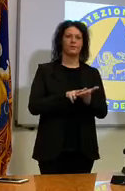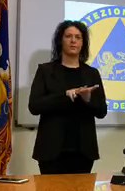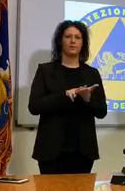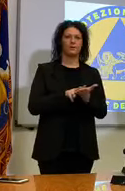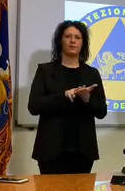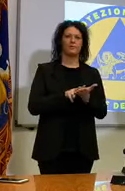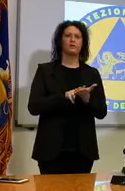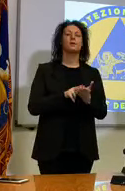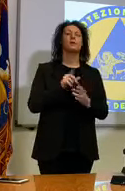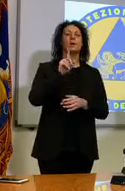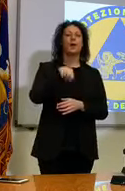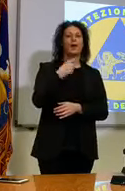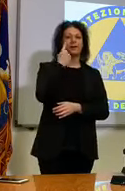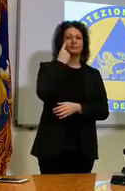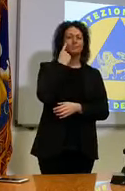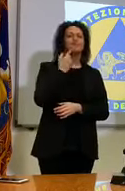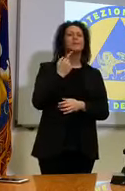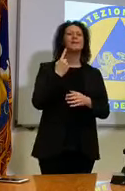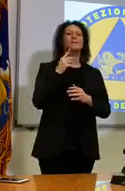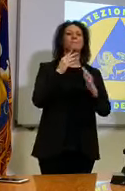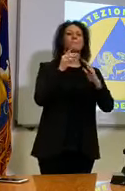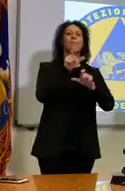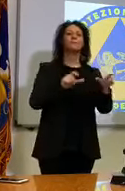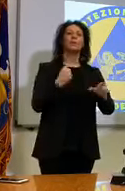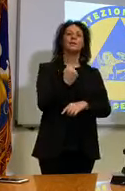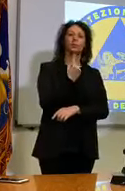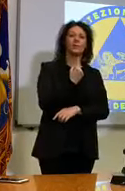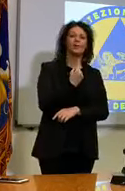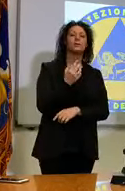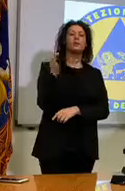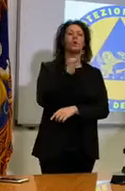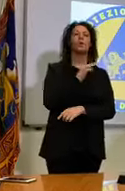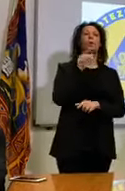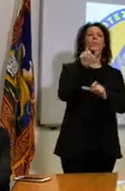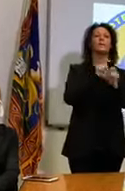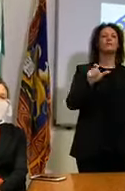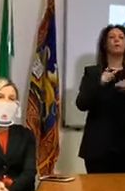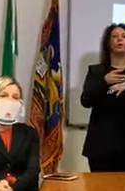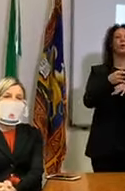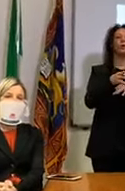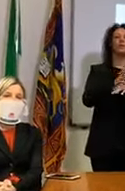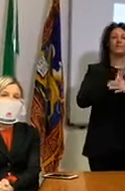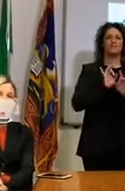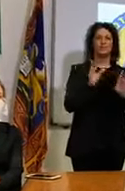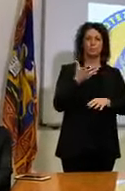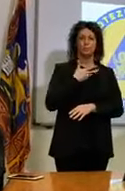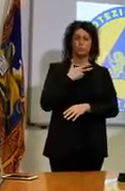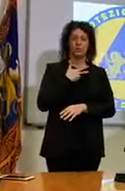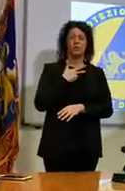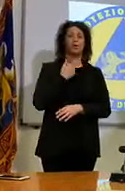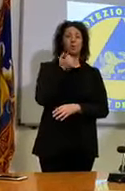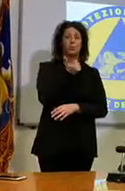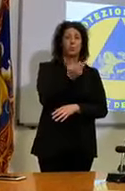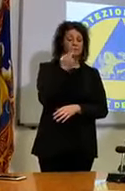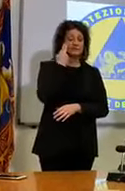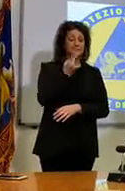di isolamento, dai casi di positività, e questo ci dà anche, grazie, questo ci dà anche una